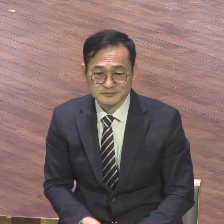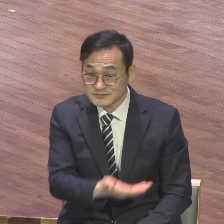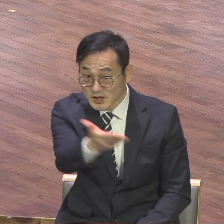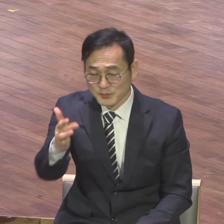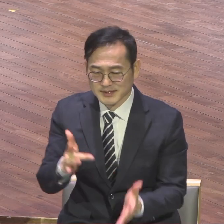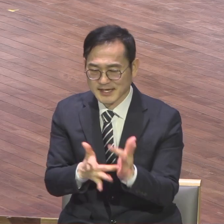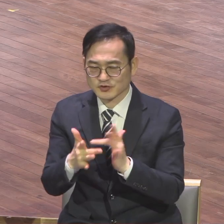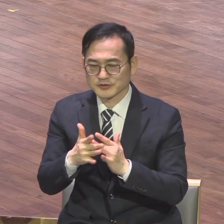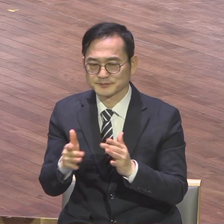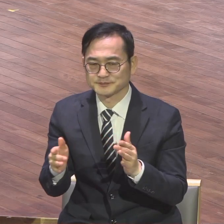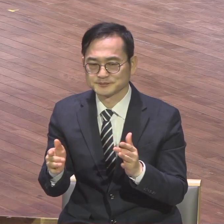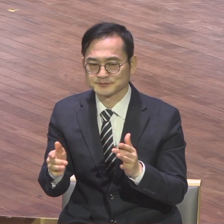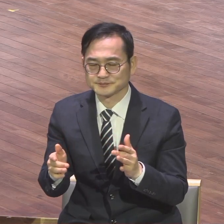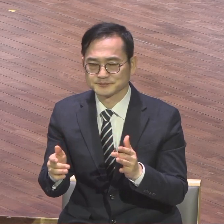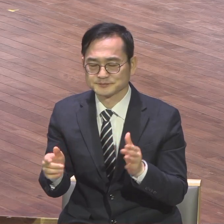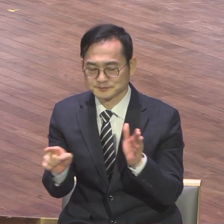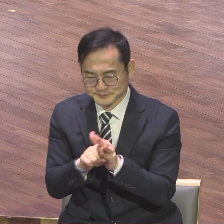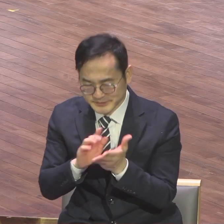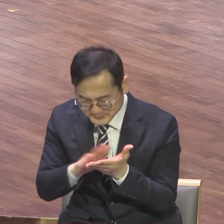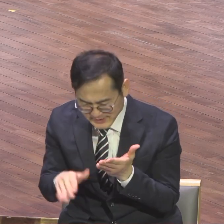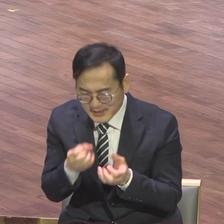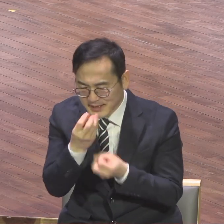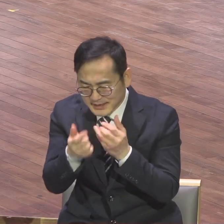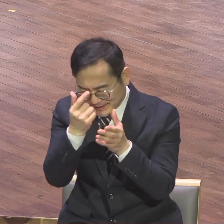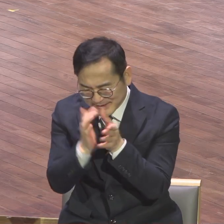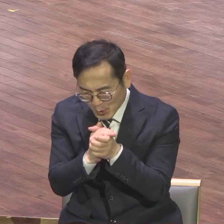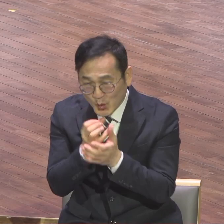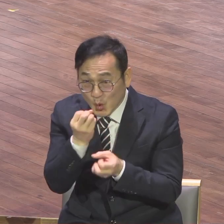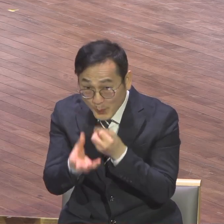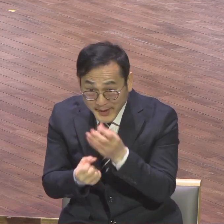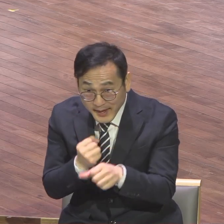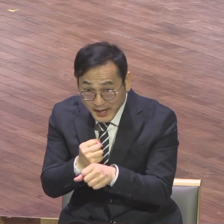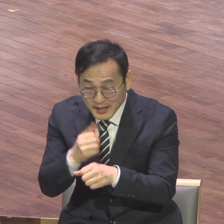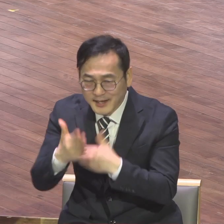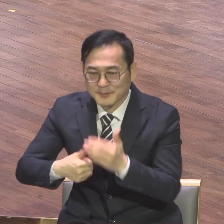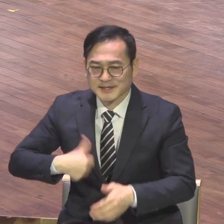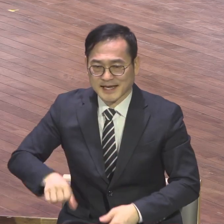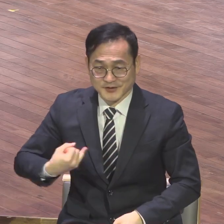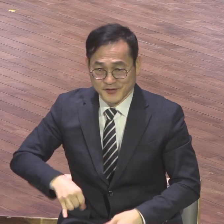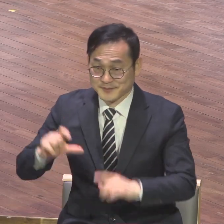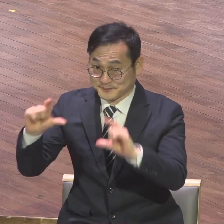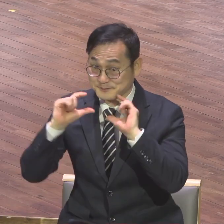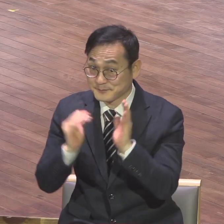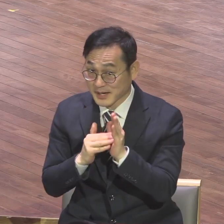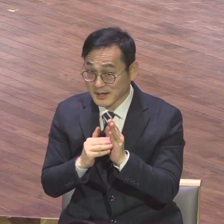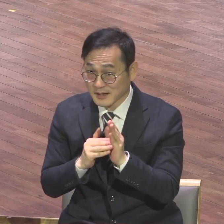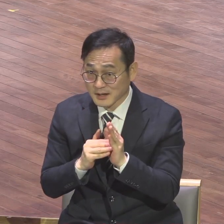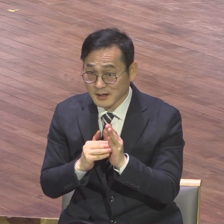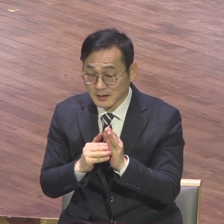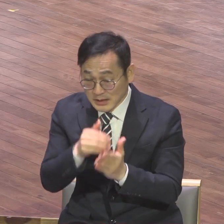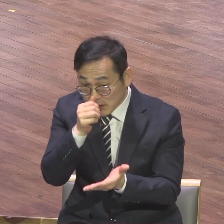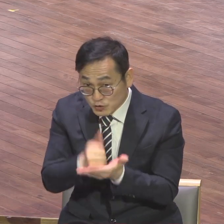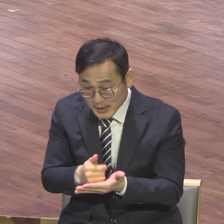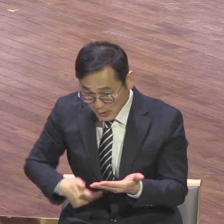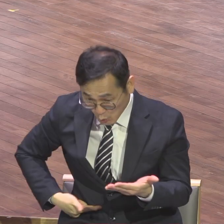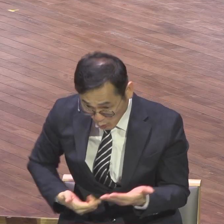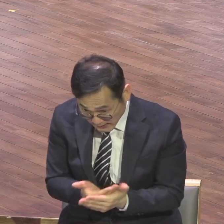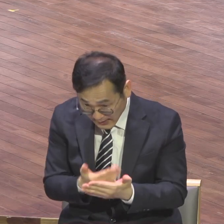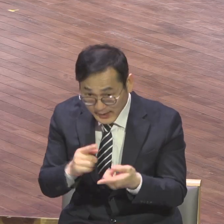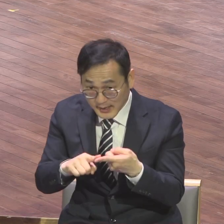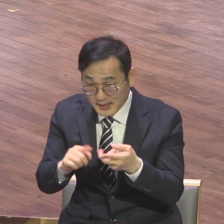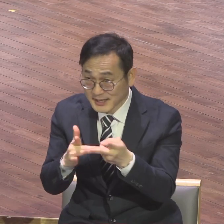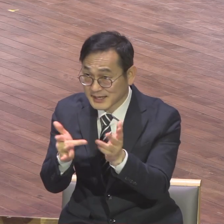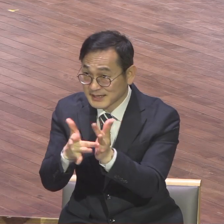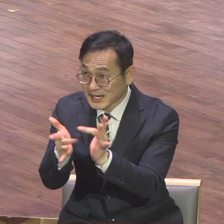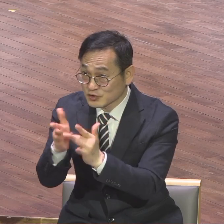통해서 하나님의 자녀가 됐는데 가장 중요한 것이 바로 죄에 대한 회개와